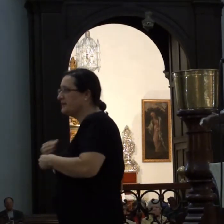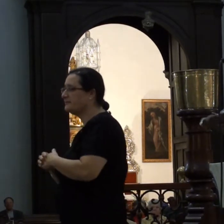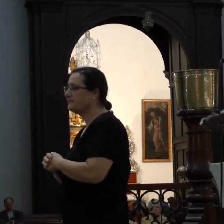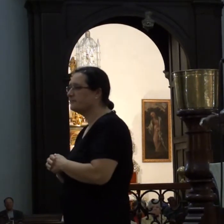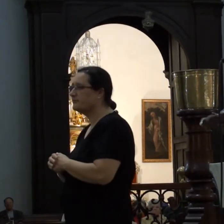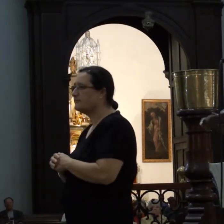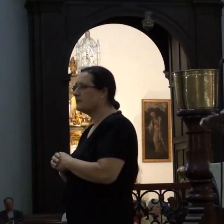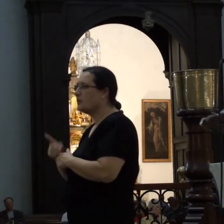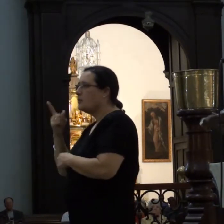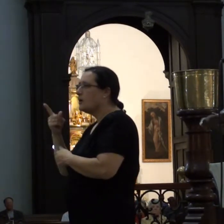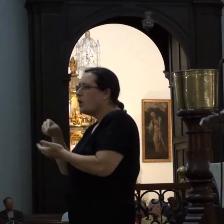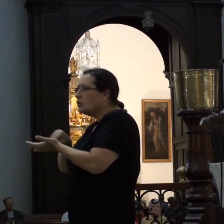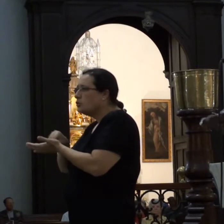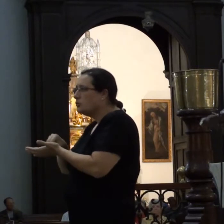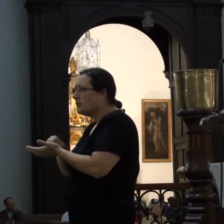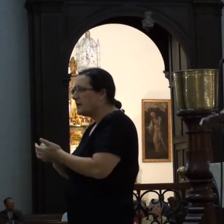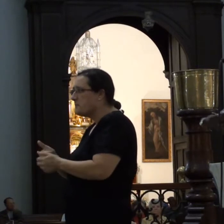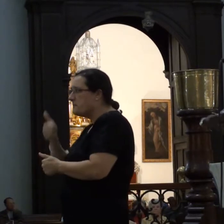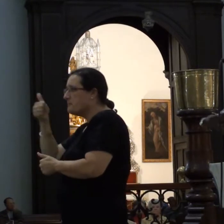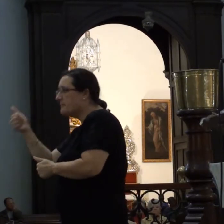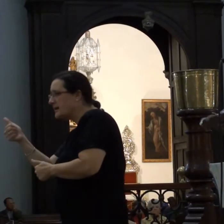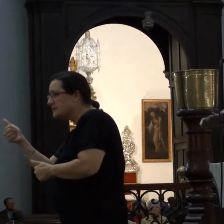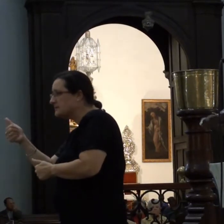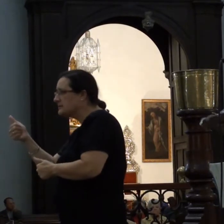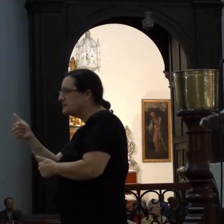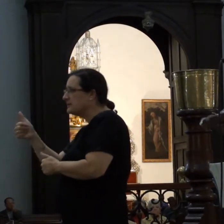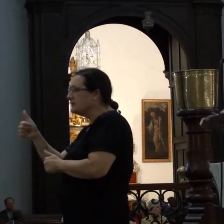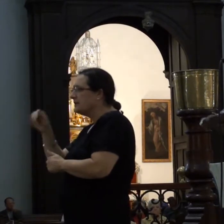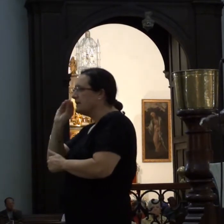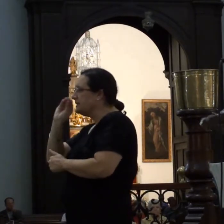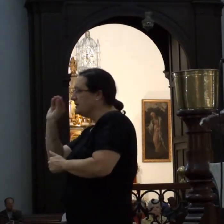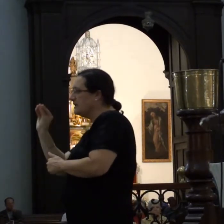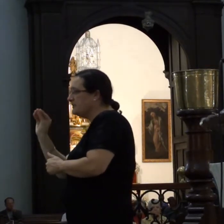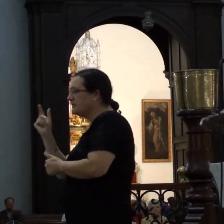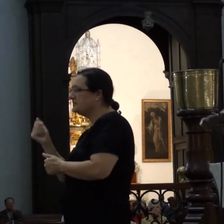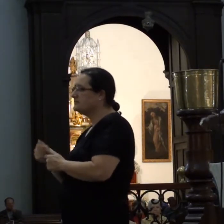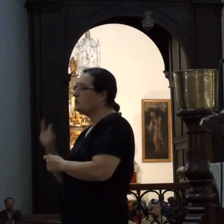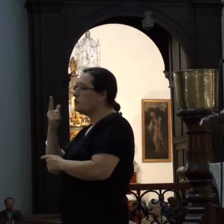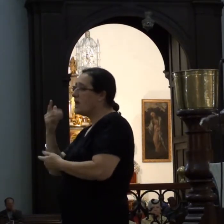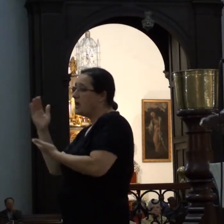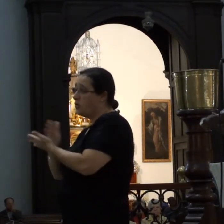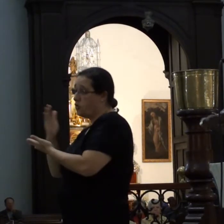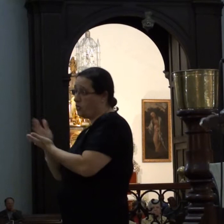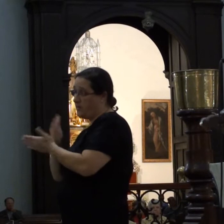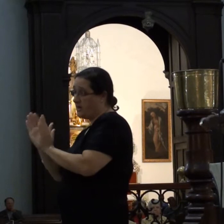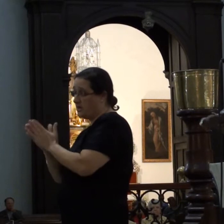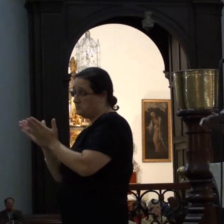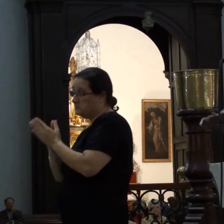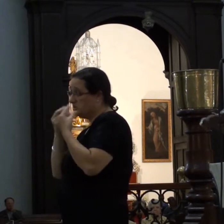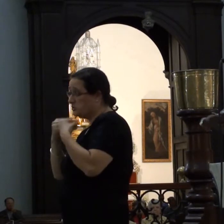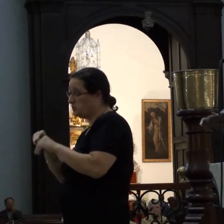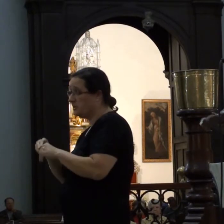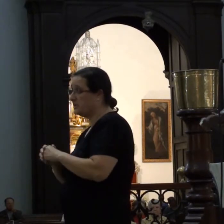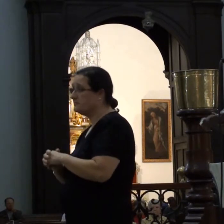ahora más que la que nos evocara ya la novela de Susana Tamara que todos ustedes